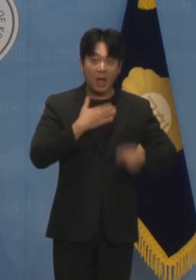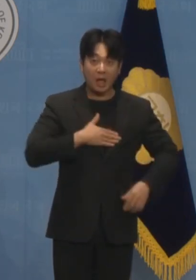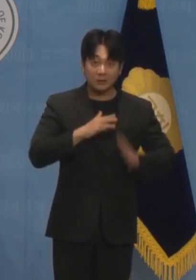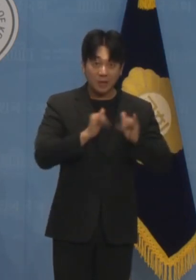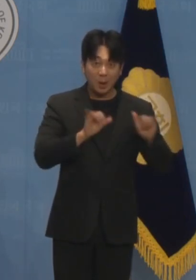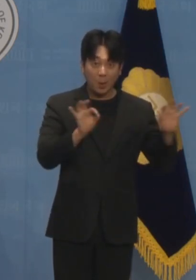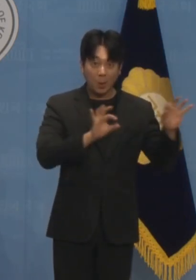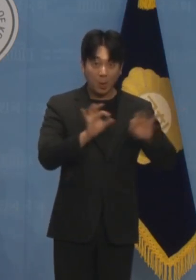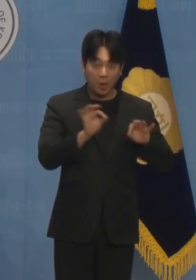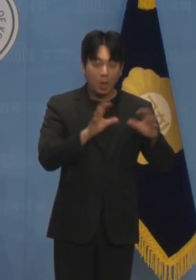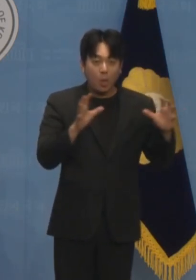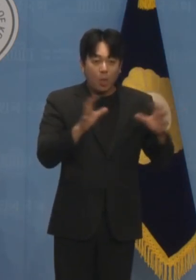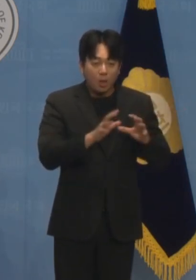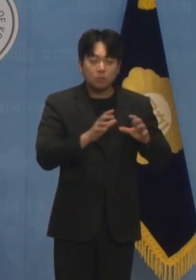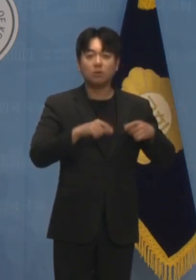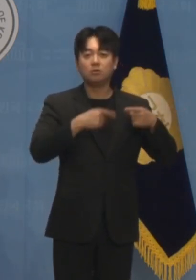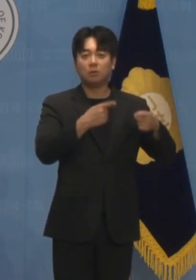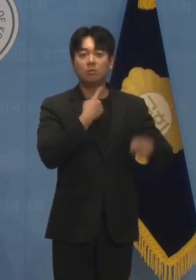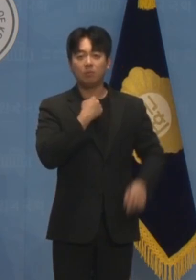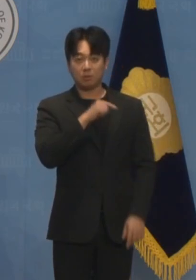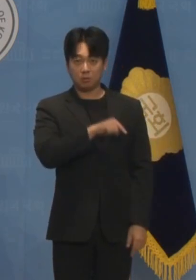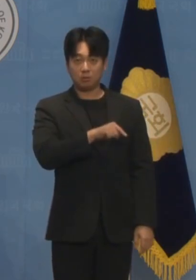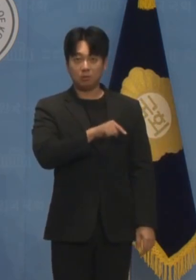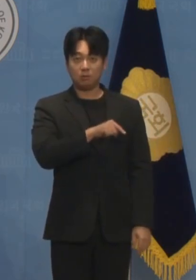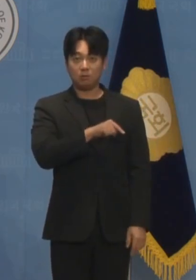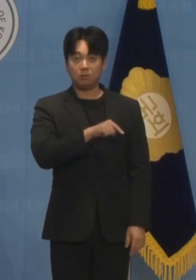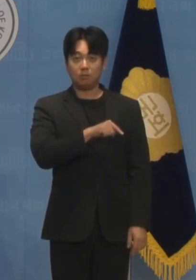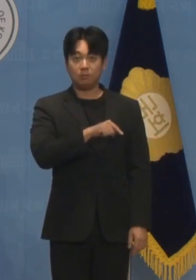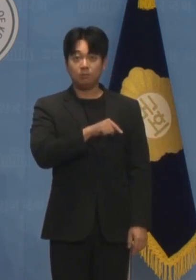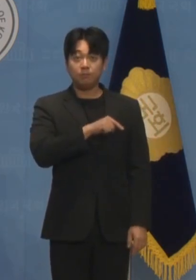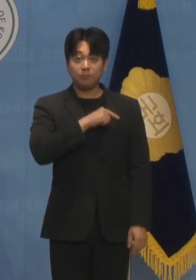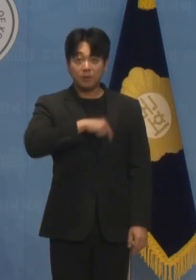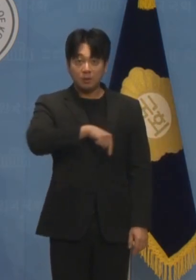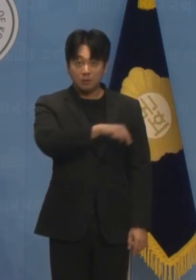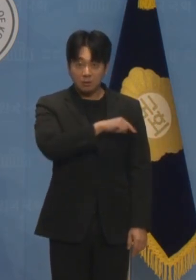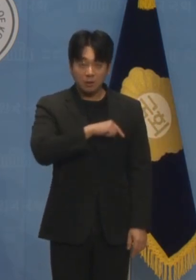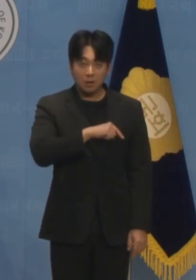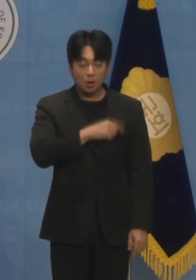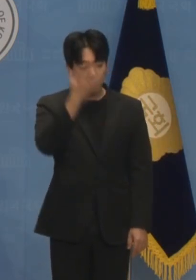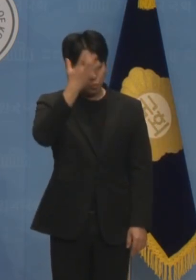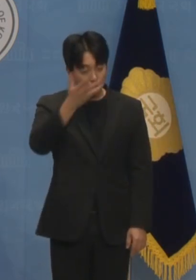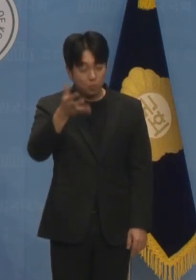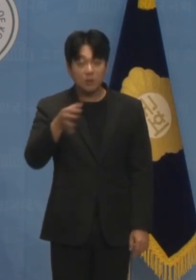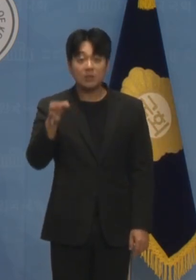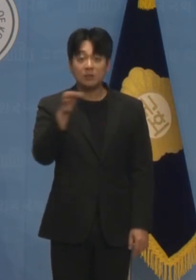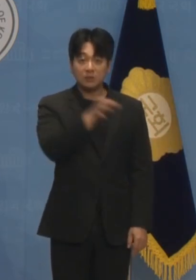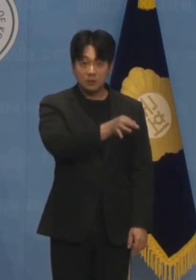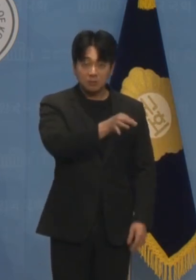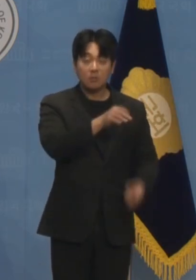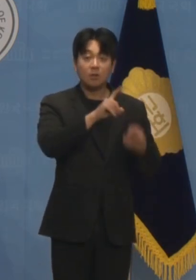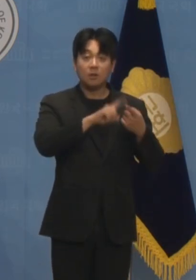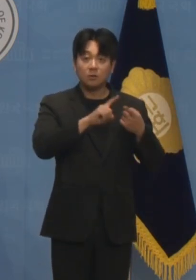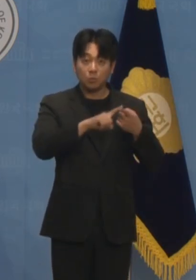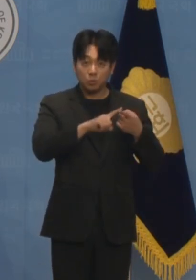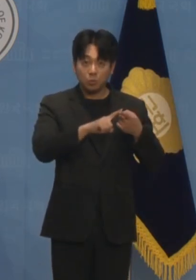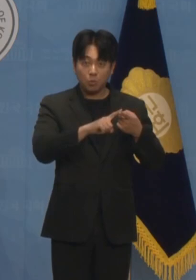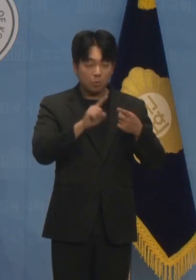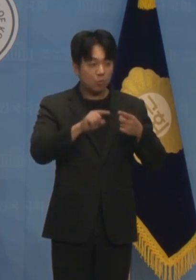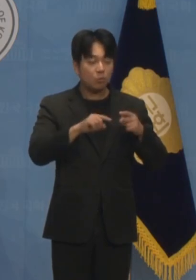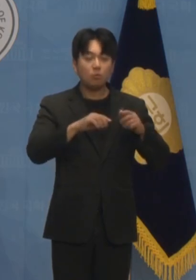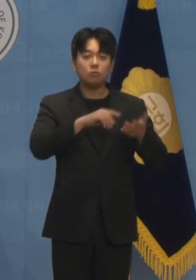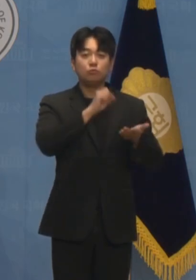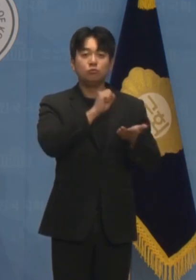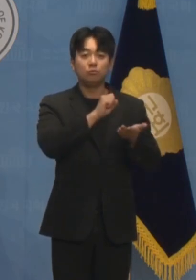겁니다. 후원금도 파리올림픽 참가 선수단의 경기를 항상 단체 경기 비용 등을 위해 사용하라고